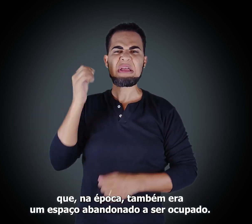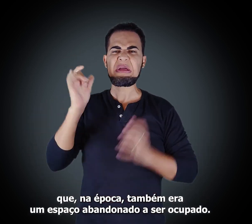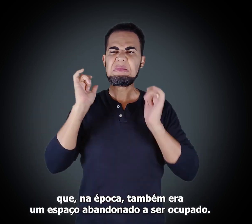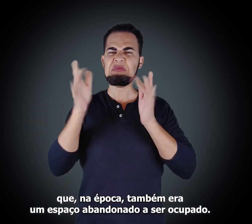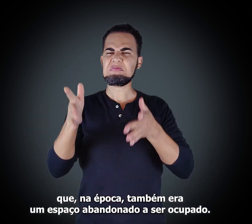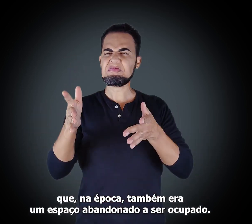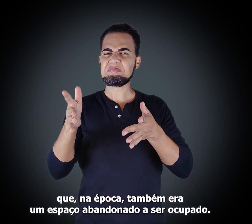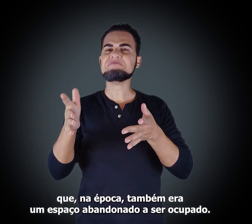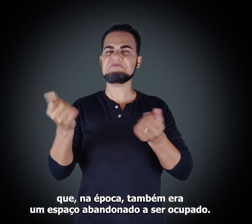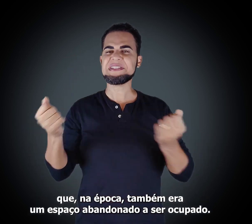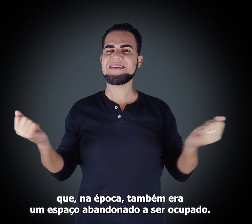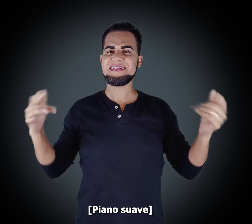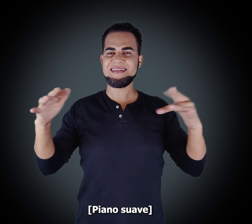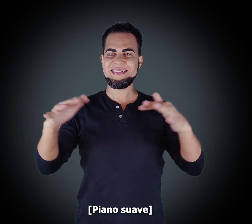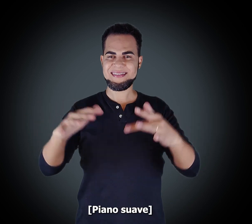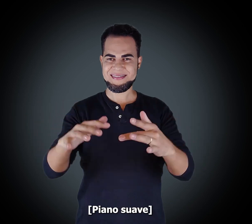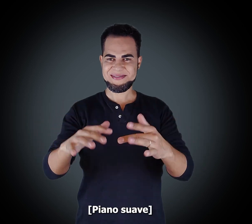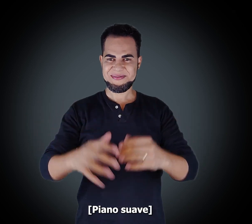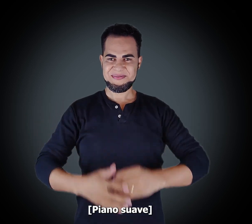a ser ocupado.